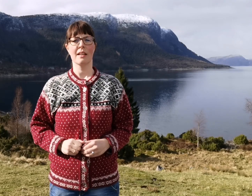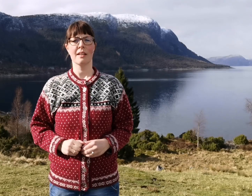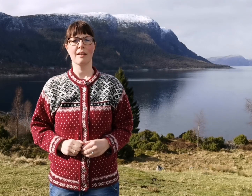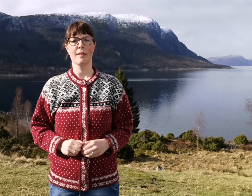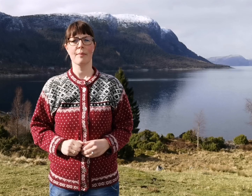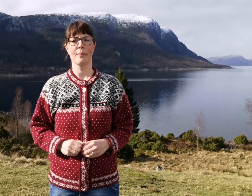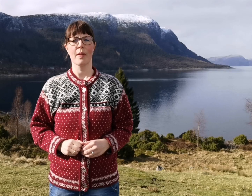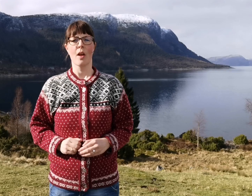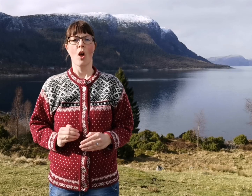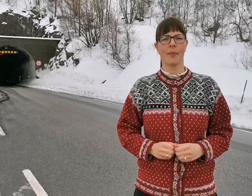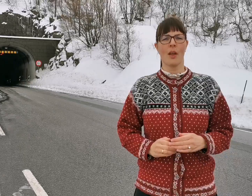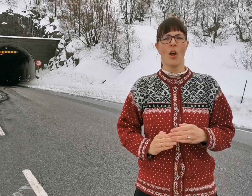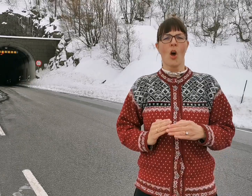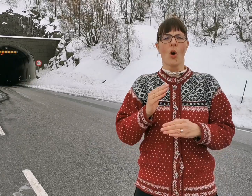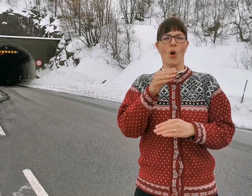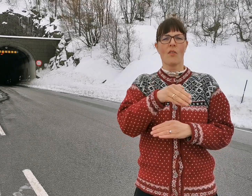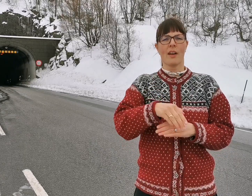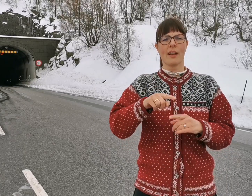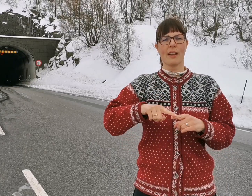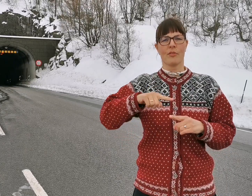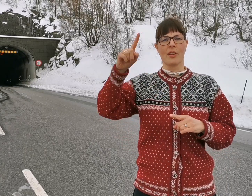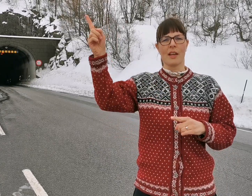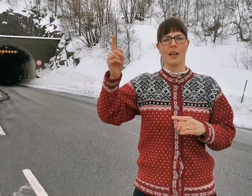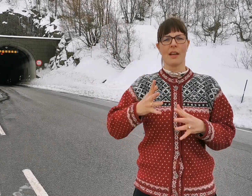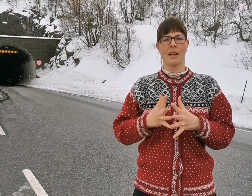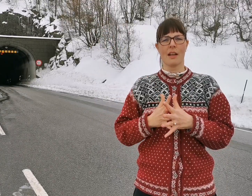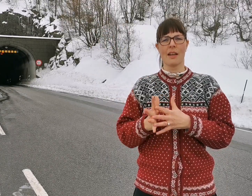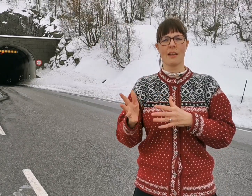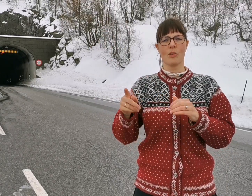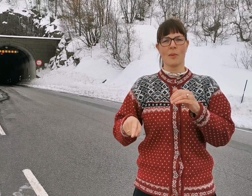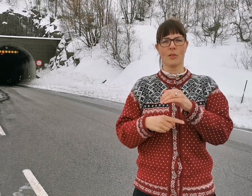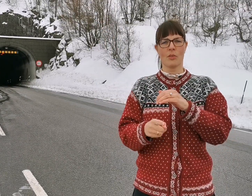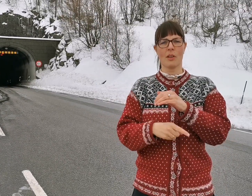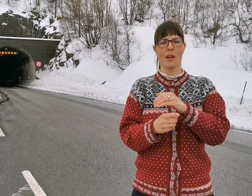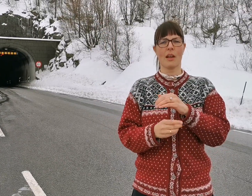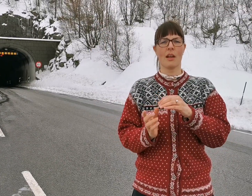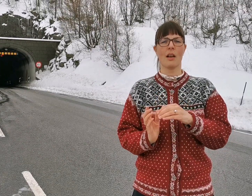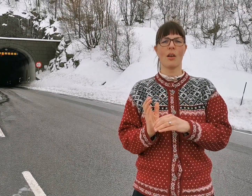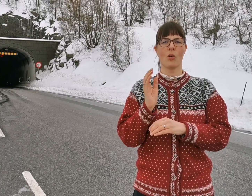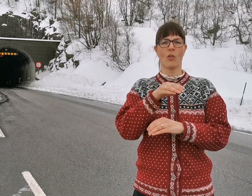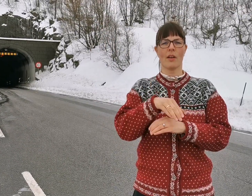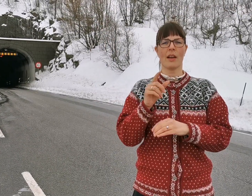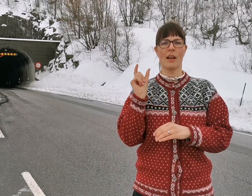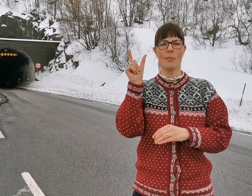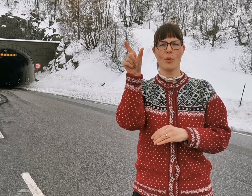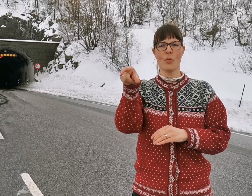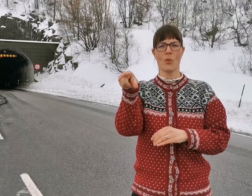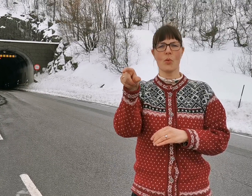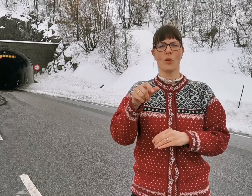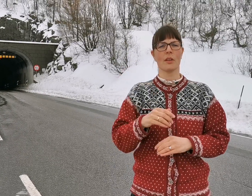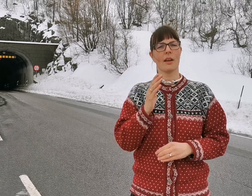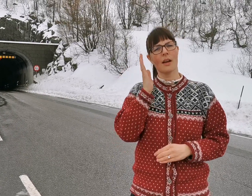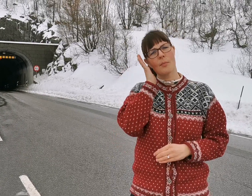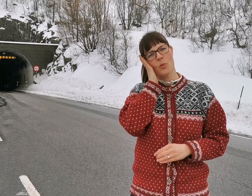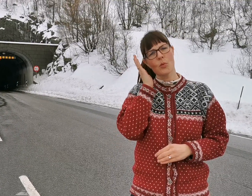vestlending. Over et fjell, gjennom en tunnel, over ei bru, ja der bor